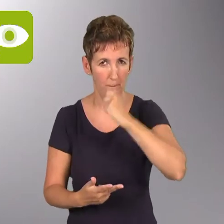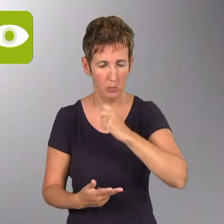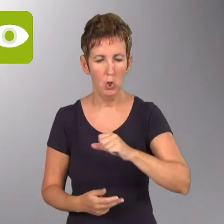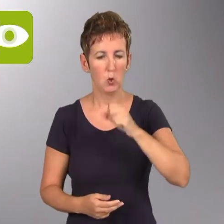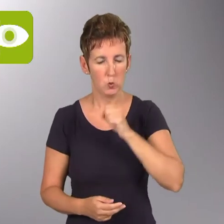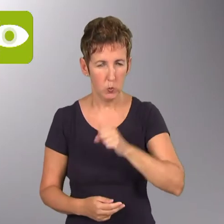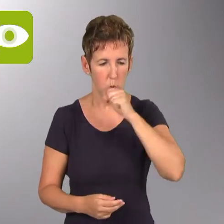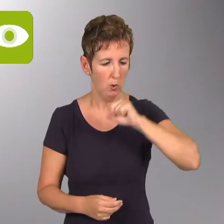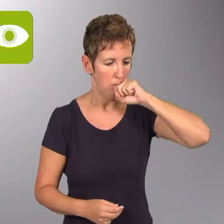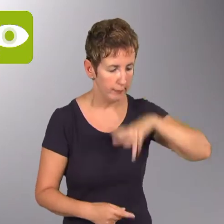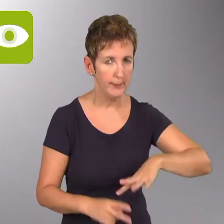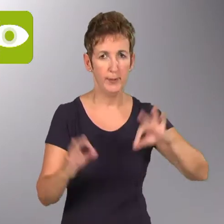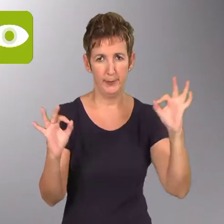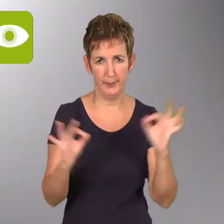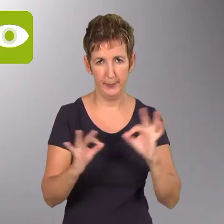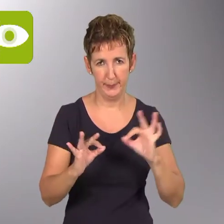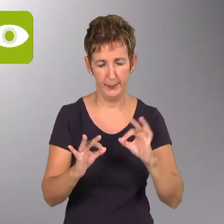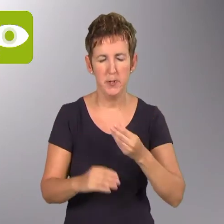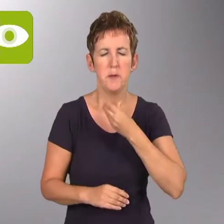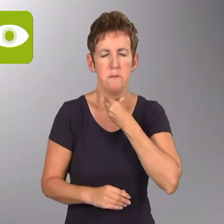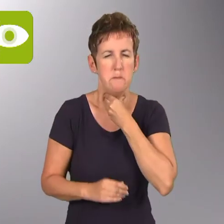Rhume, toux sèche et maux de gorge.